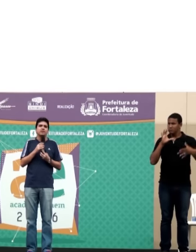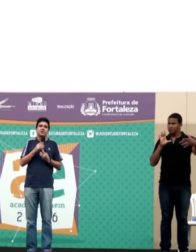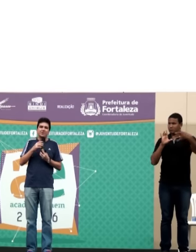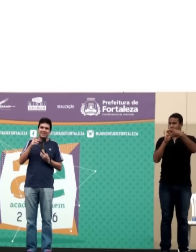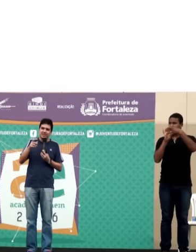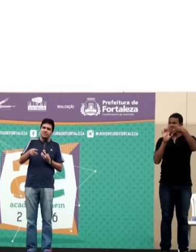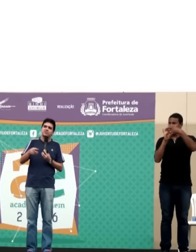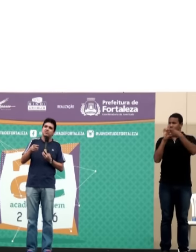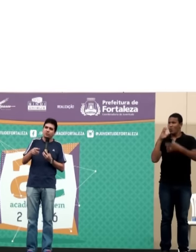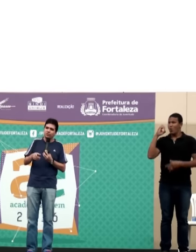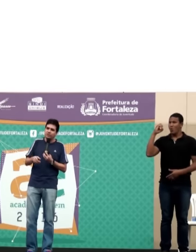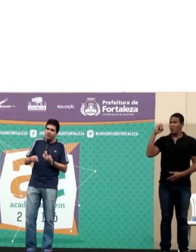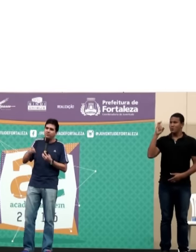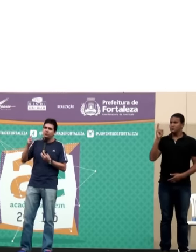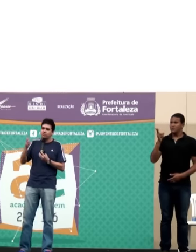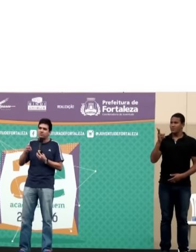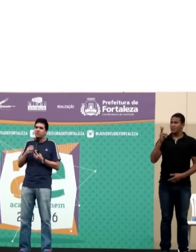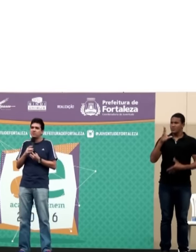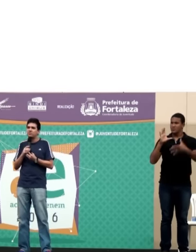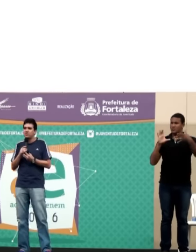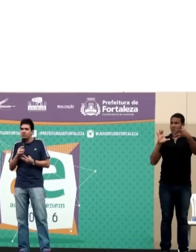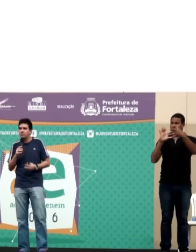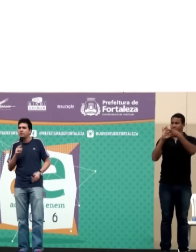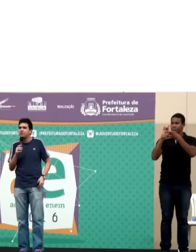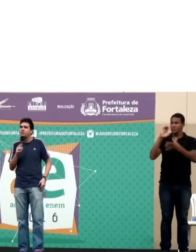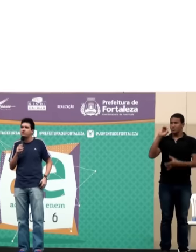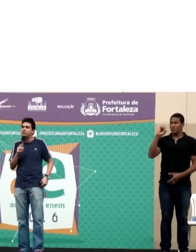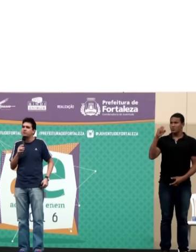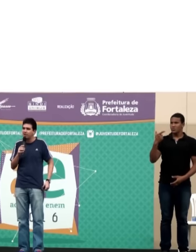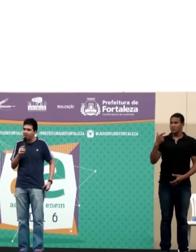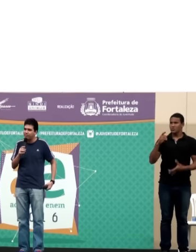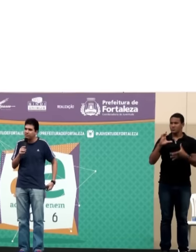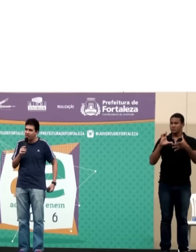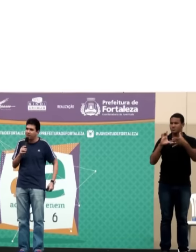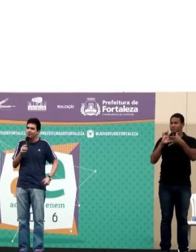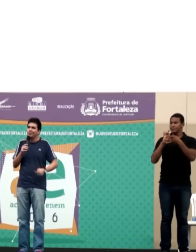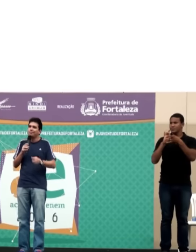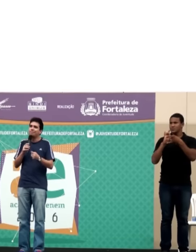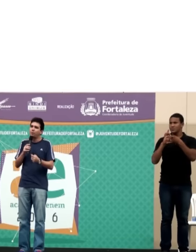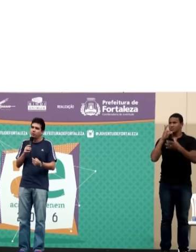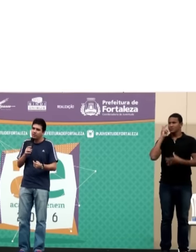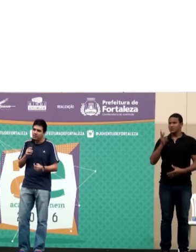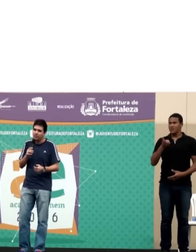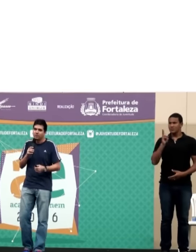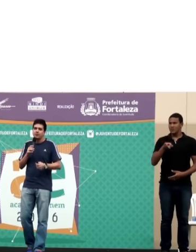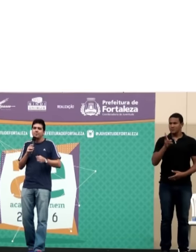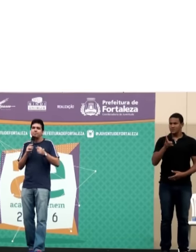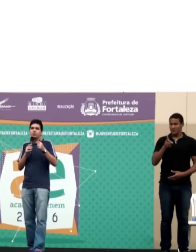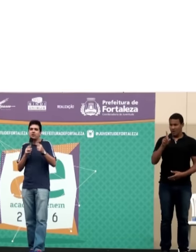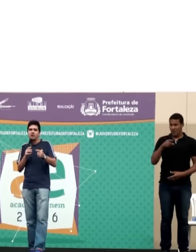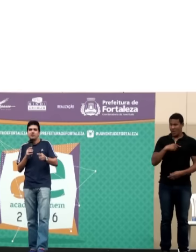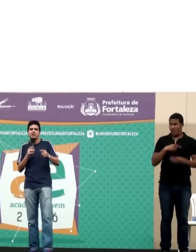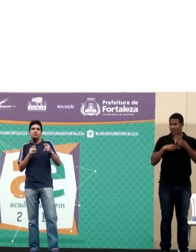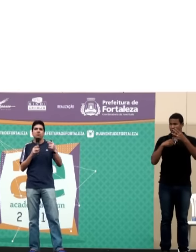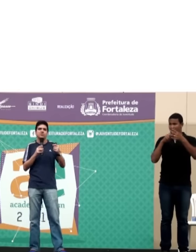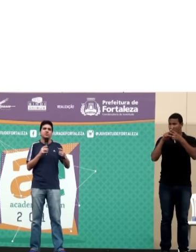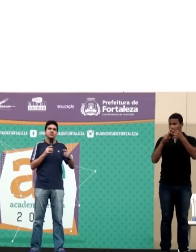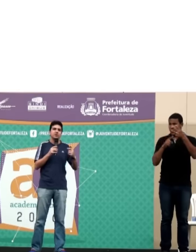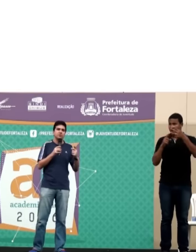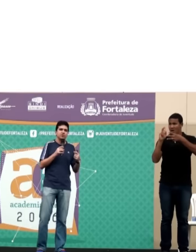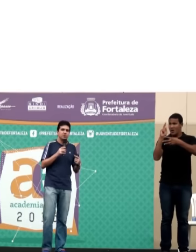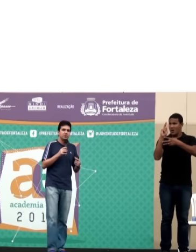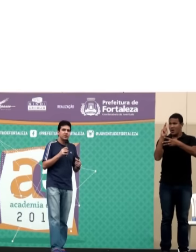oxigênio. Então, esses hidrogênios, os três são ionizáveis, tá? Por quê? Porque aí entre